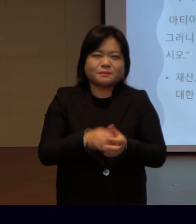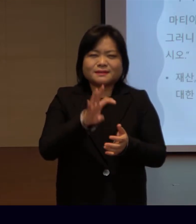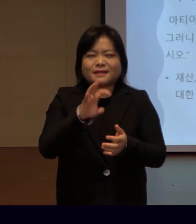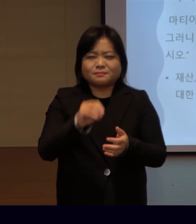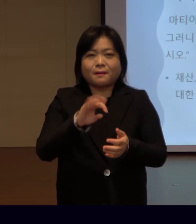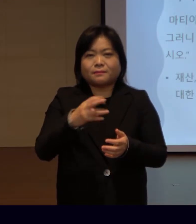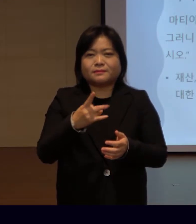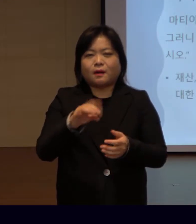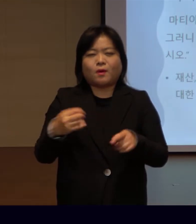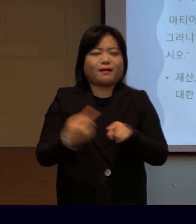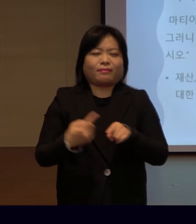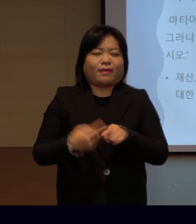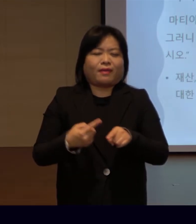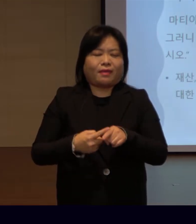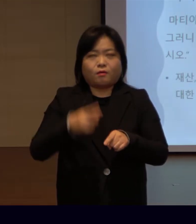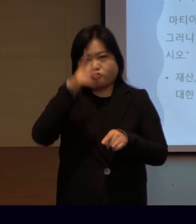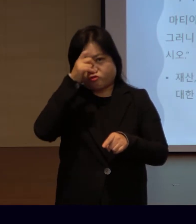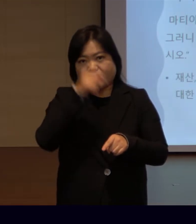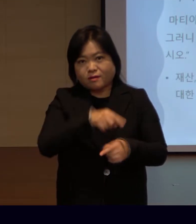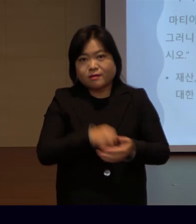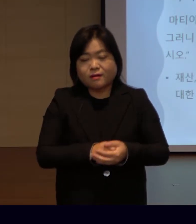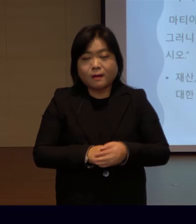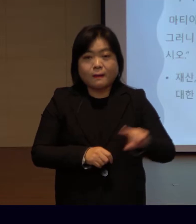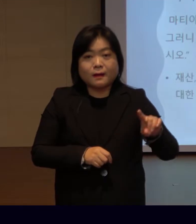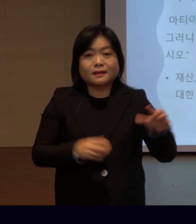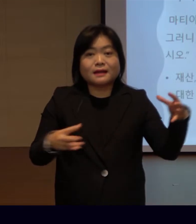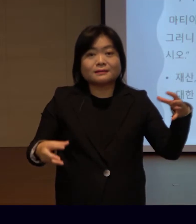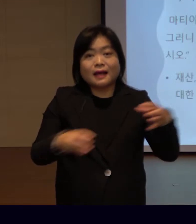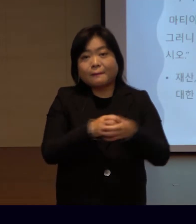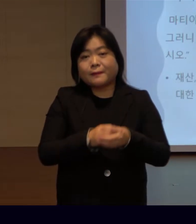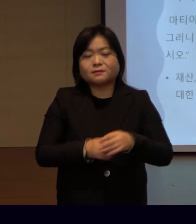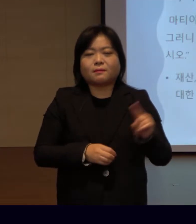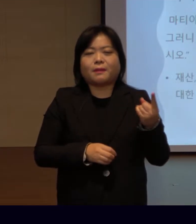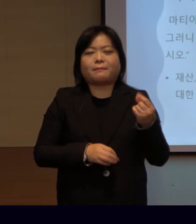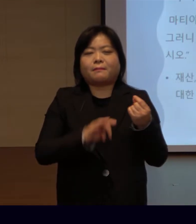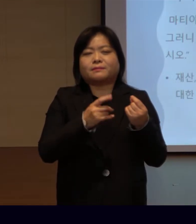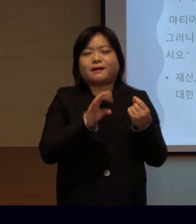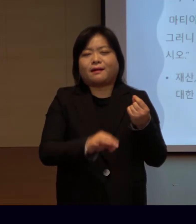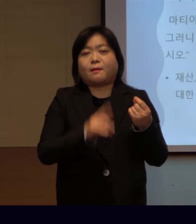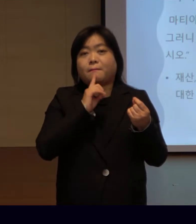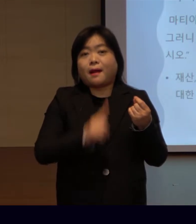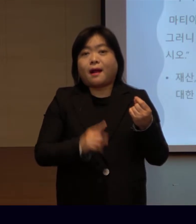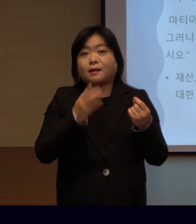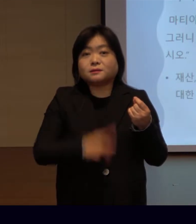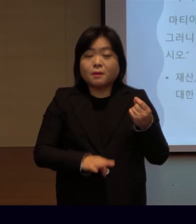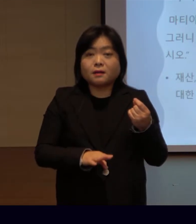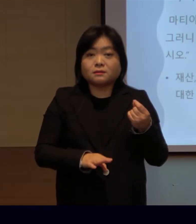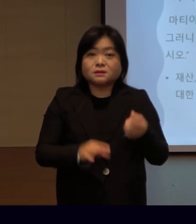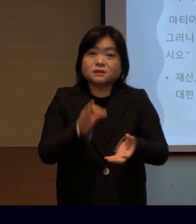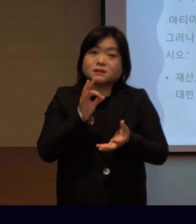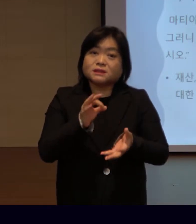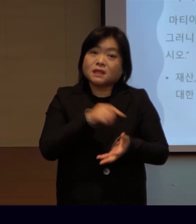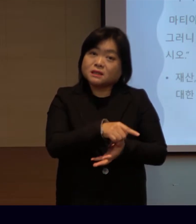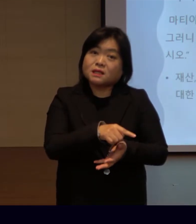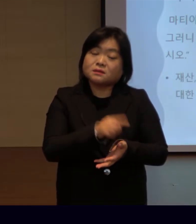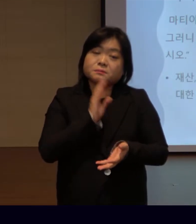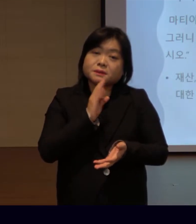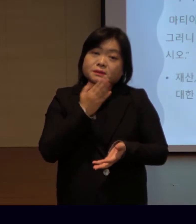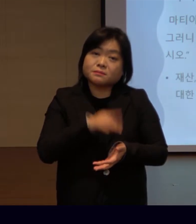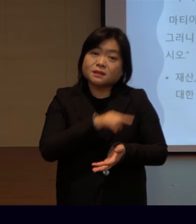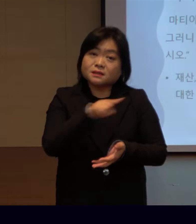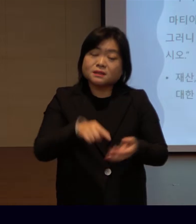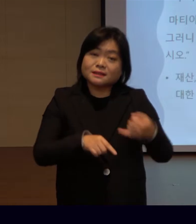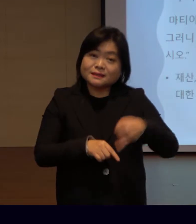그러니까 우리는 100만 프랑의 재산이다. 그런데 사실은 그거는 재산이기 때문에, 그런데